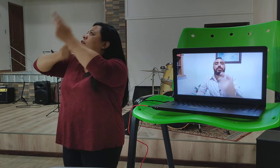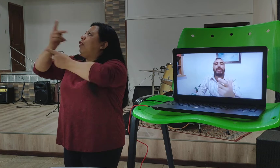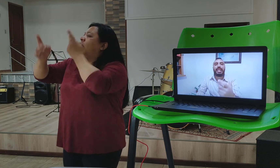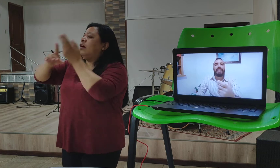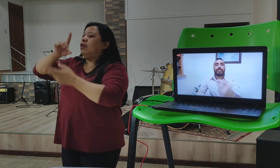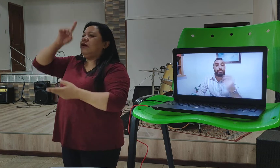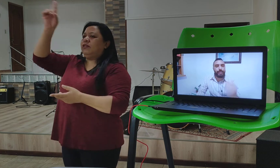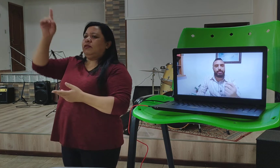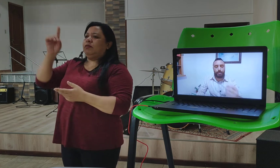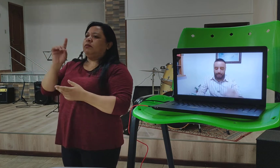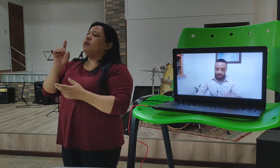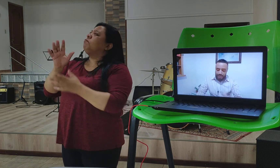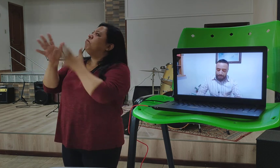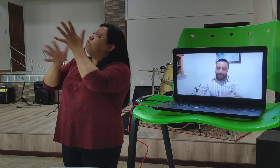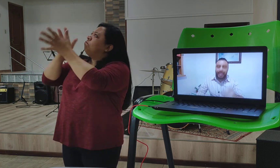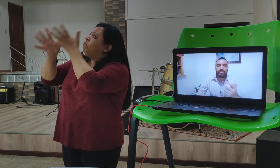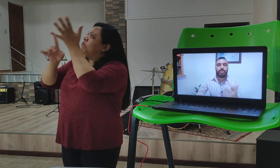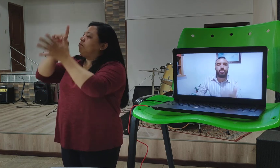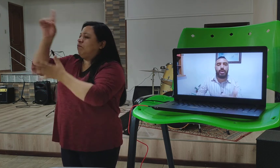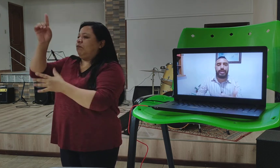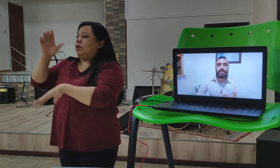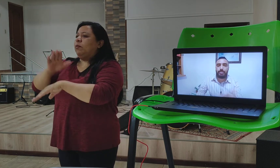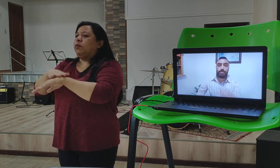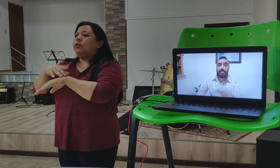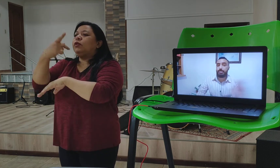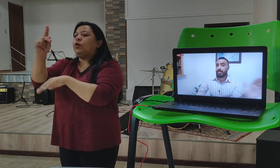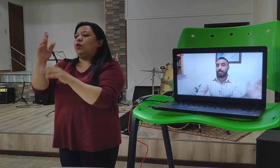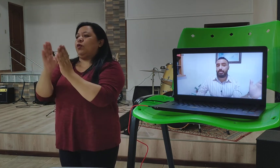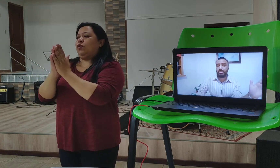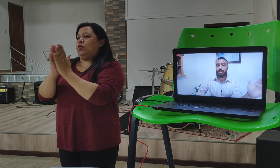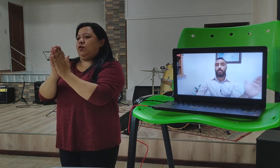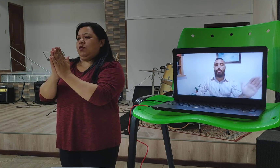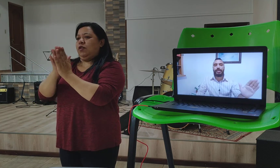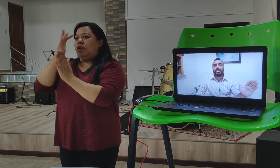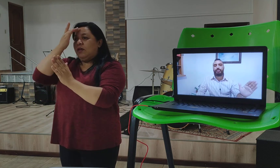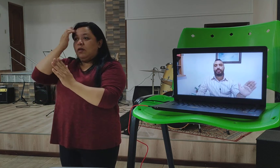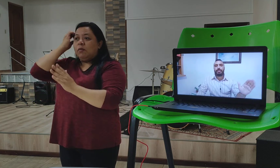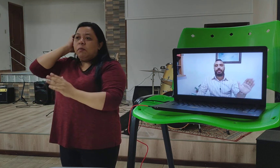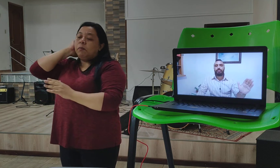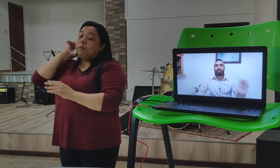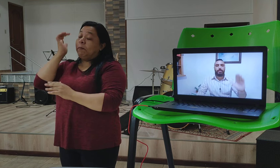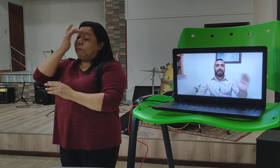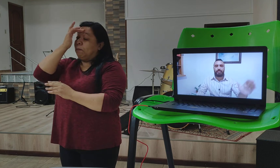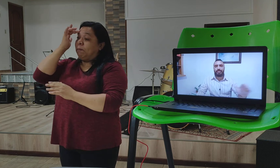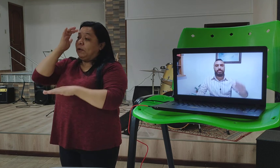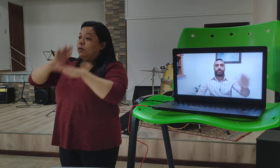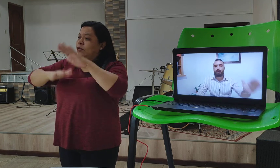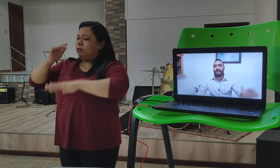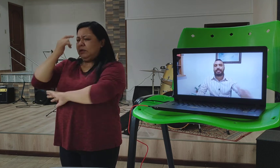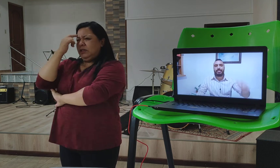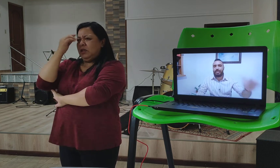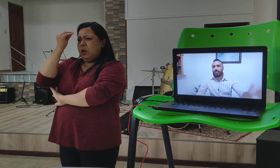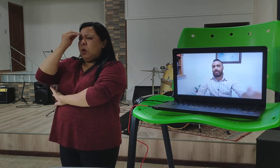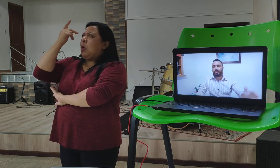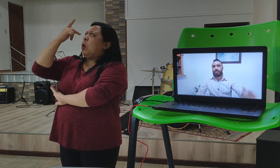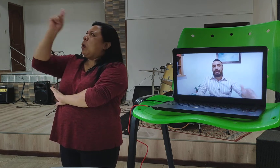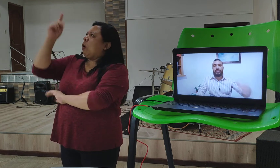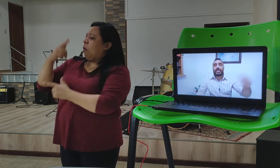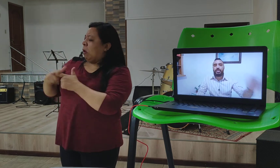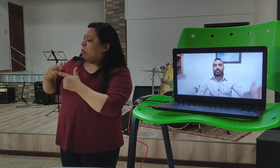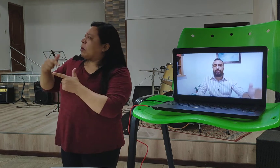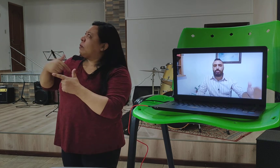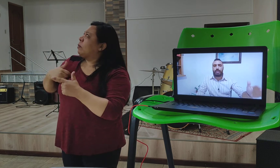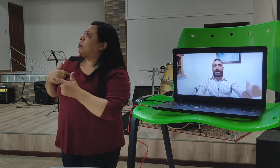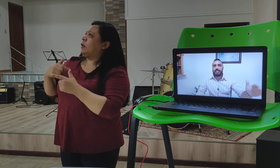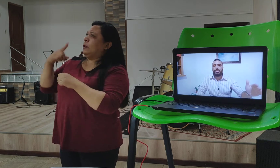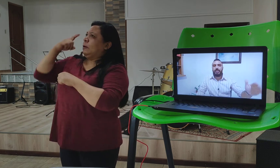as suas palavras, principalmente na sua oração? Nós sabemos que tem muita gente que culpa a Deus dos problemas, das dificuldades, das aflições,